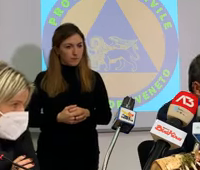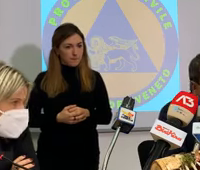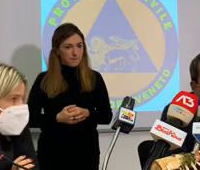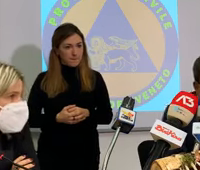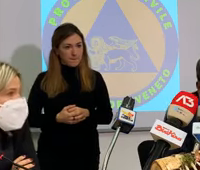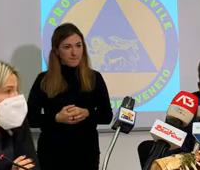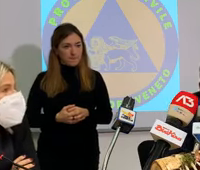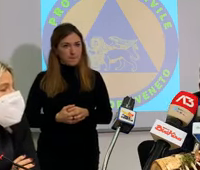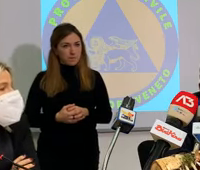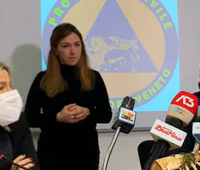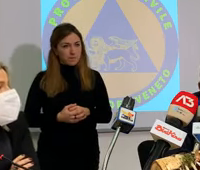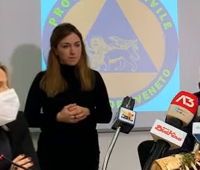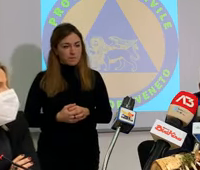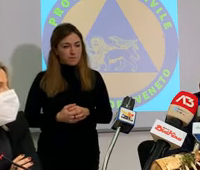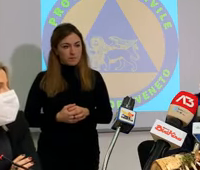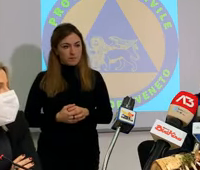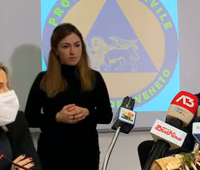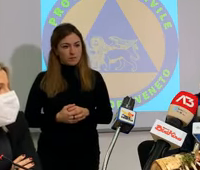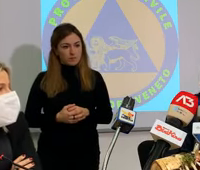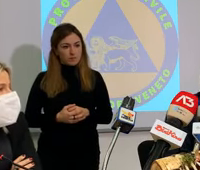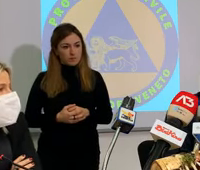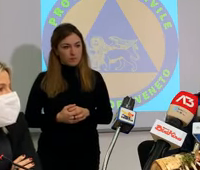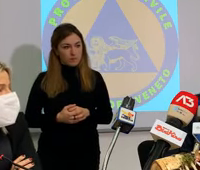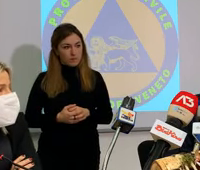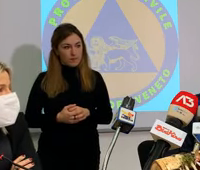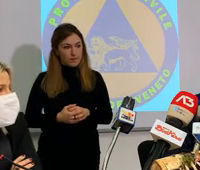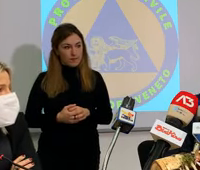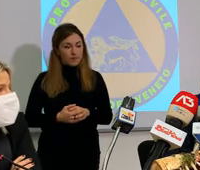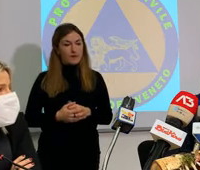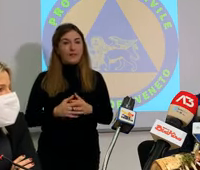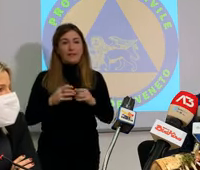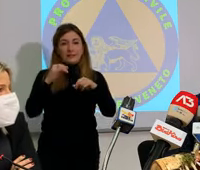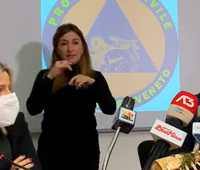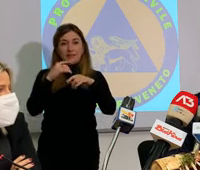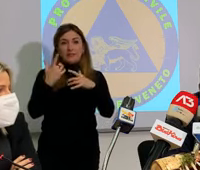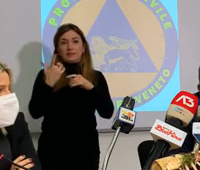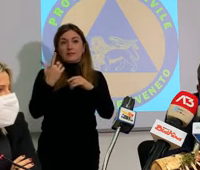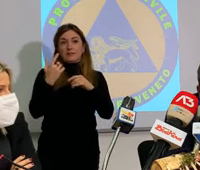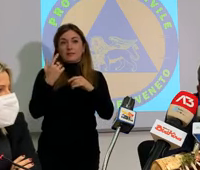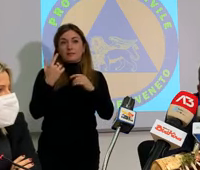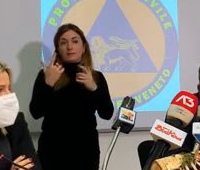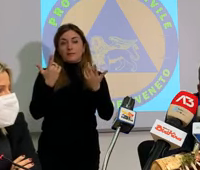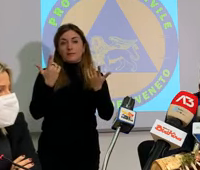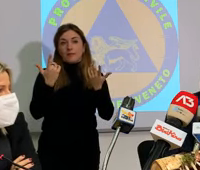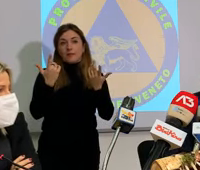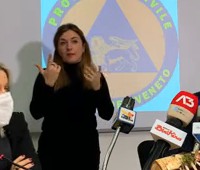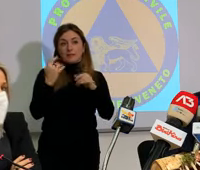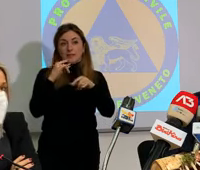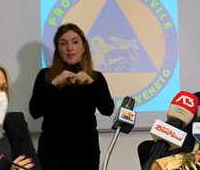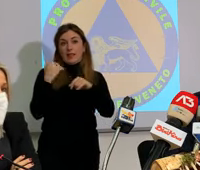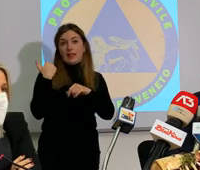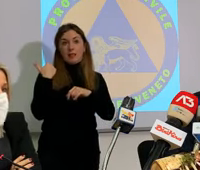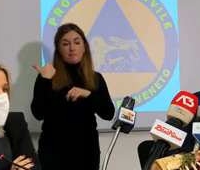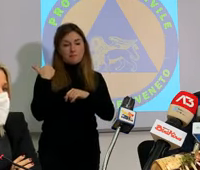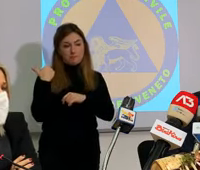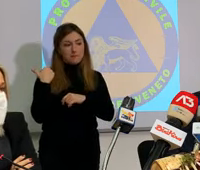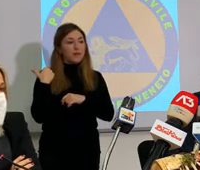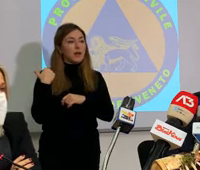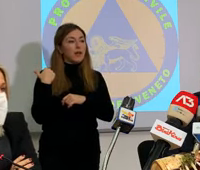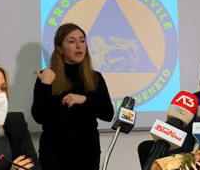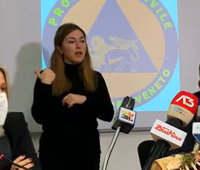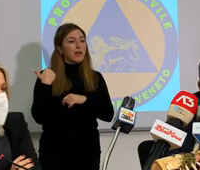dettagliare ancora l'operazione a settembre è sta nella delibera che alla 1406